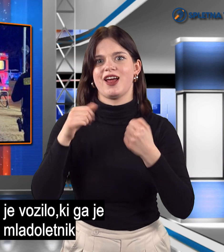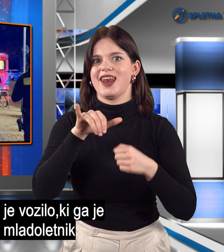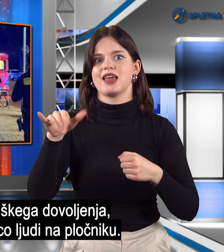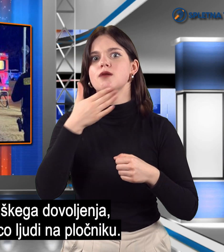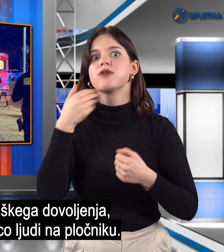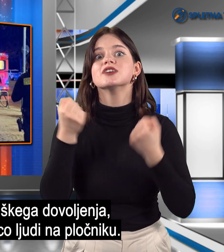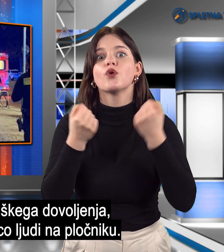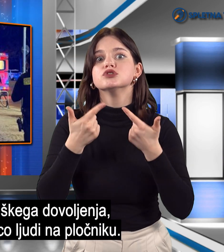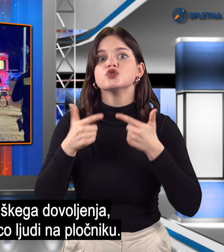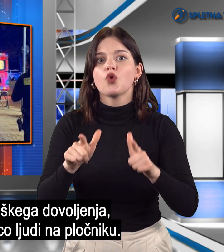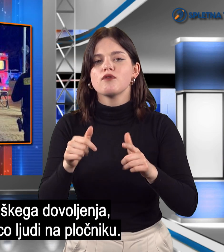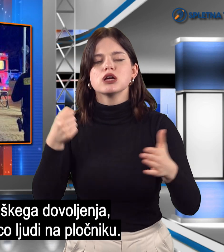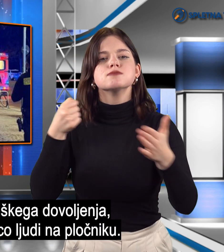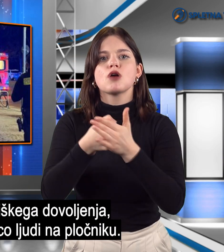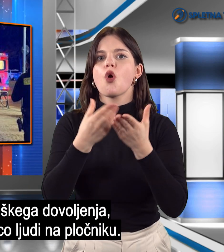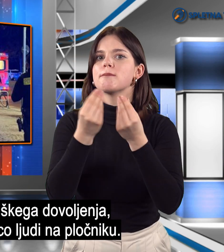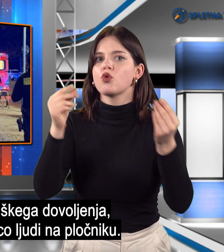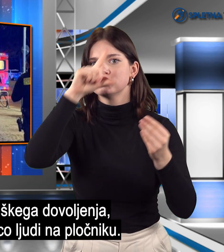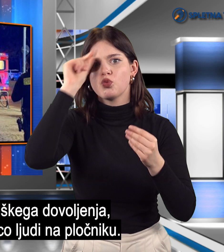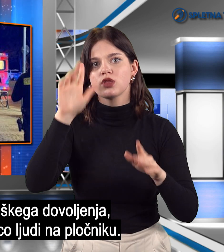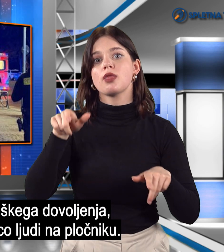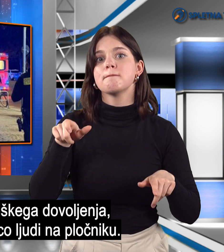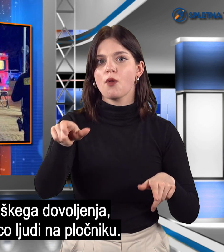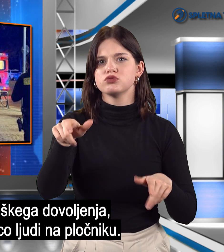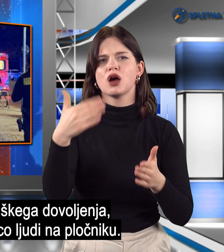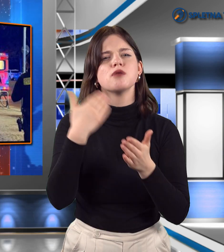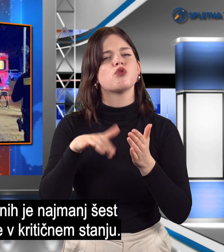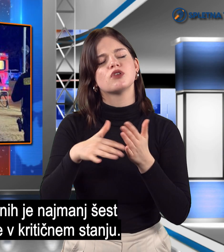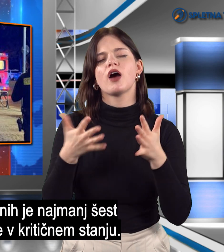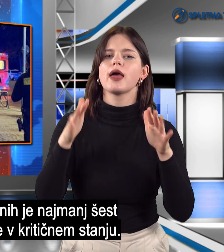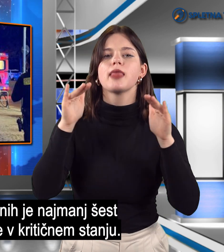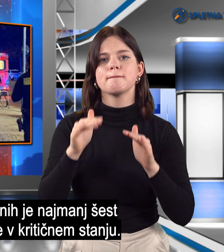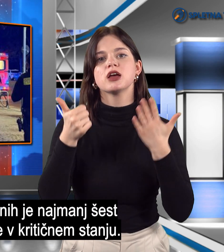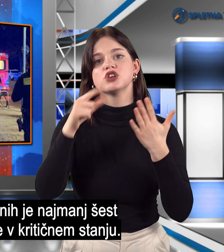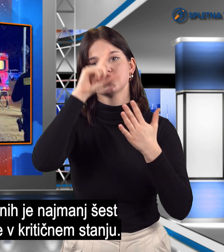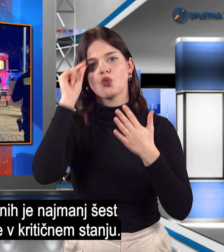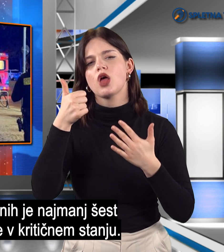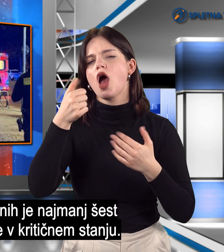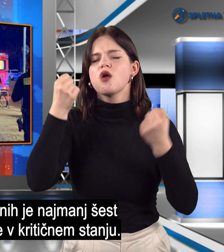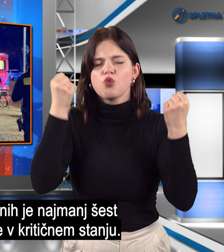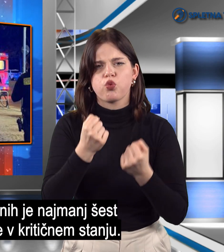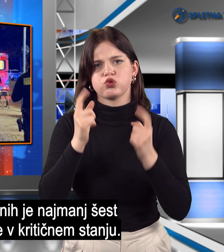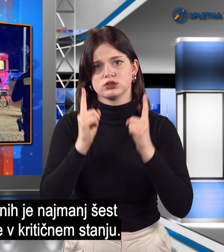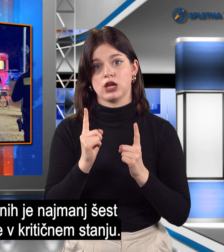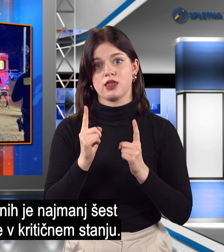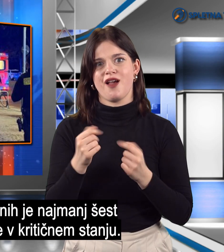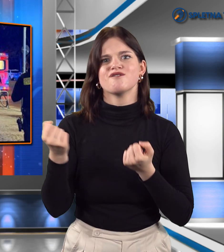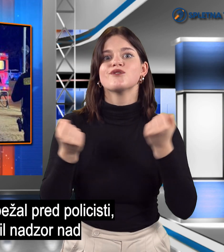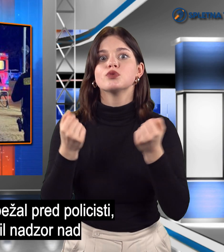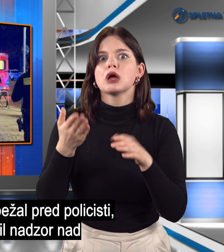mladoletnik brez vozniškega dovoljenja, zbilo množico ljudi na pločniku. Poškodovanih je najmanj 6 oseb, ena